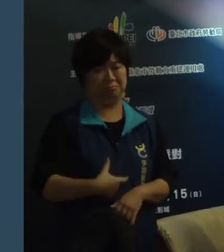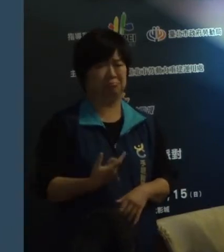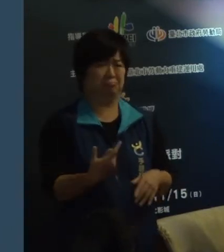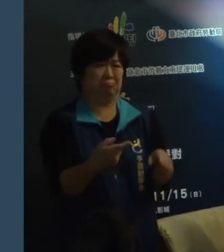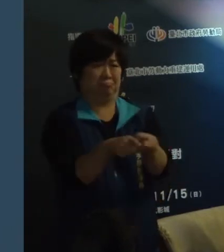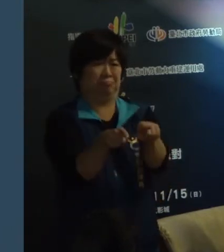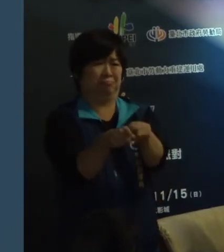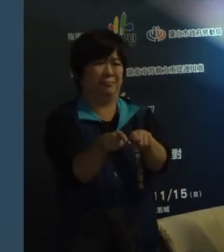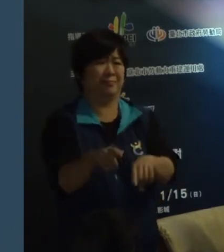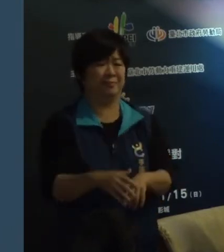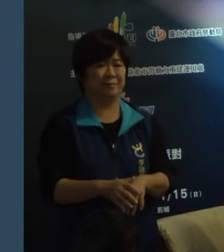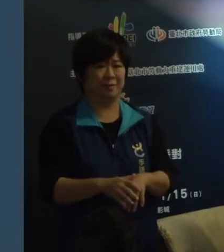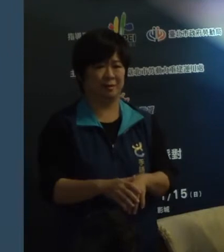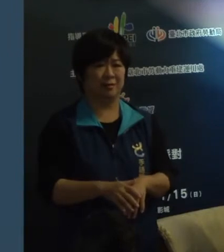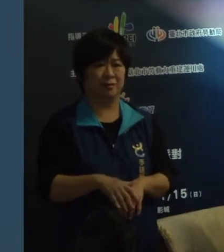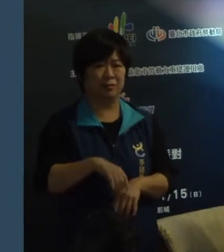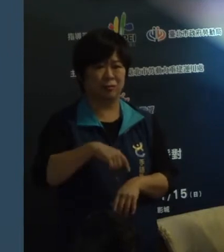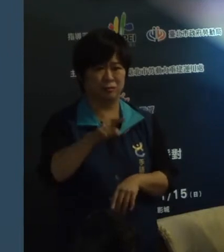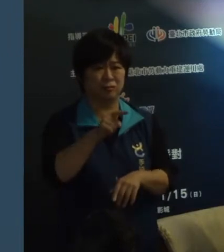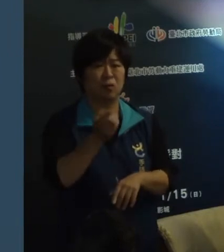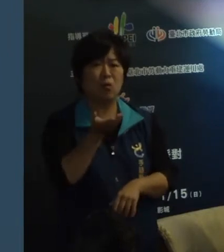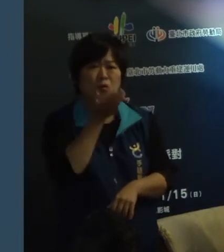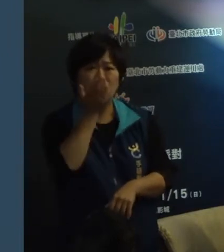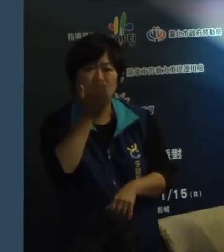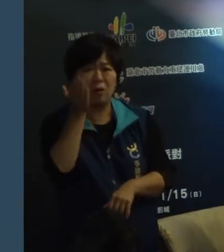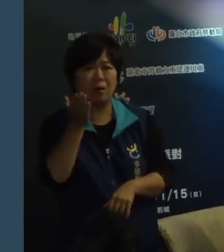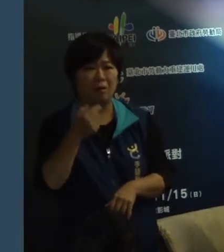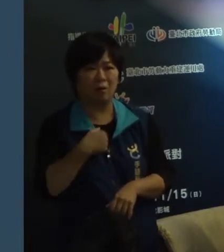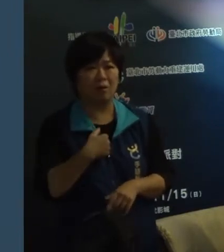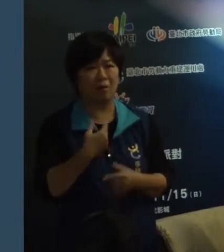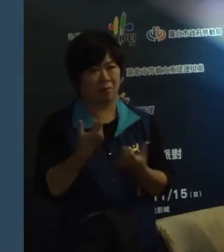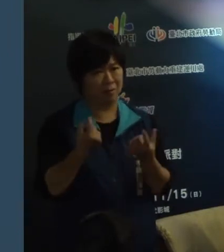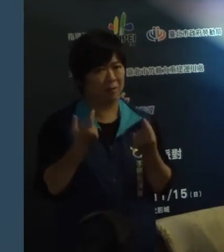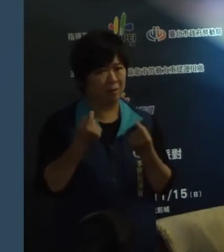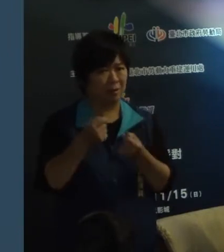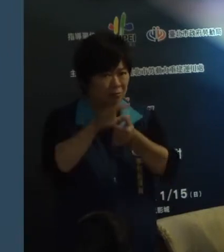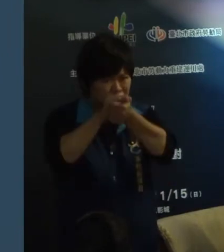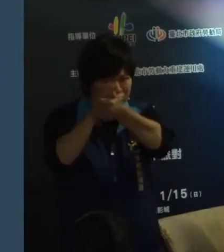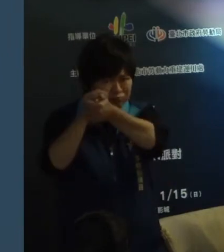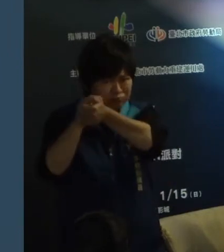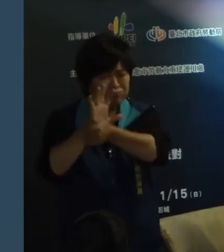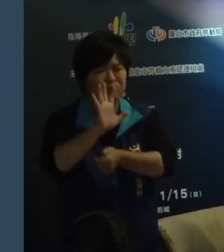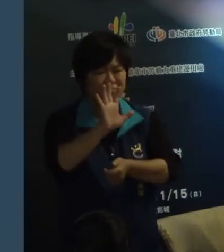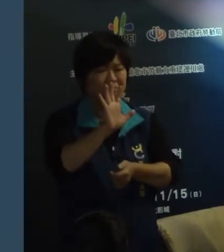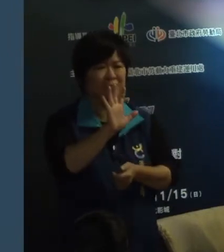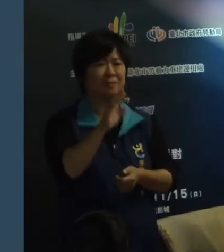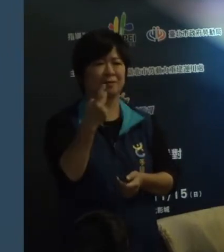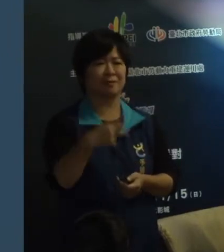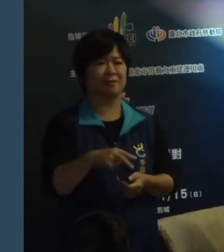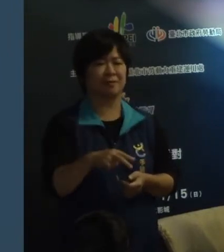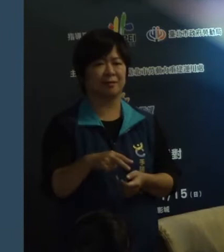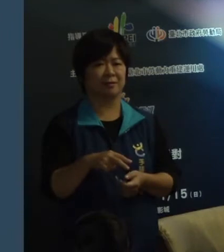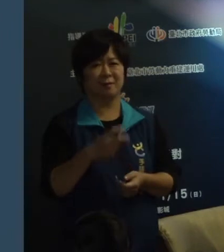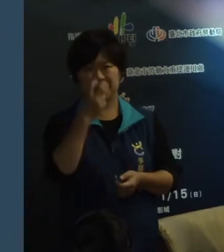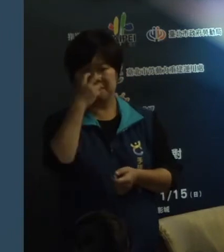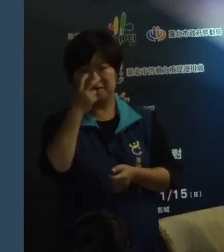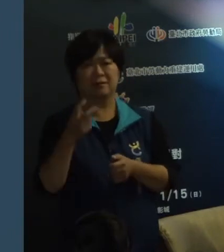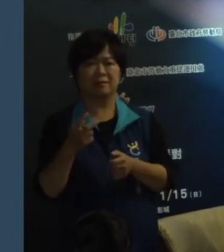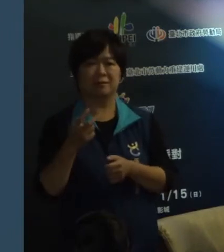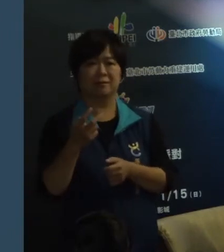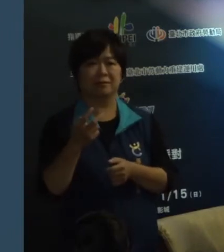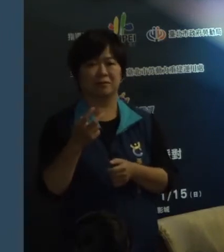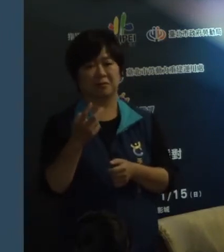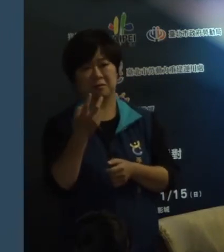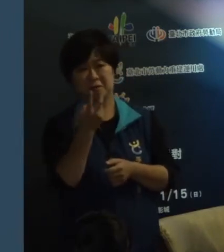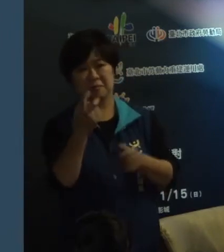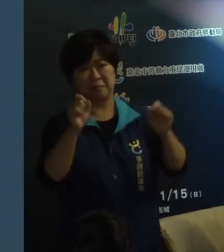当然，我在这个旅程中，我也学到很多，是没有错的。然后在跟信廷或是跟哲成一起